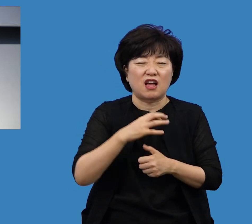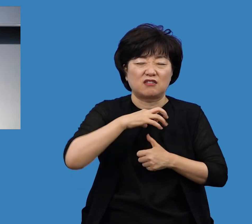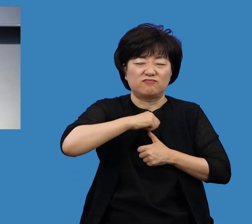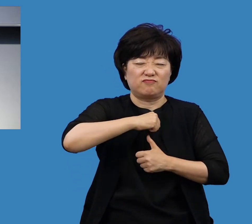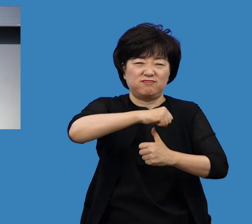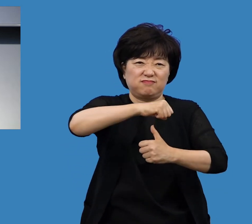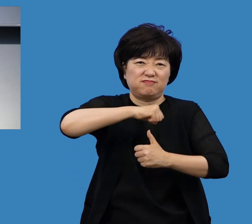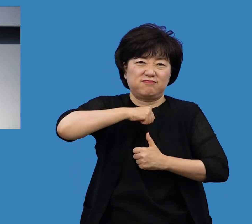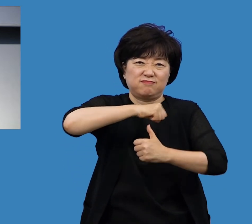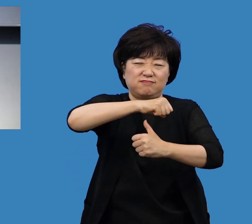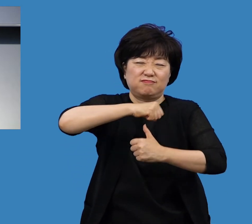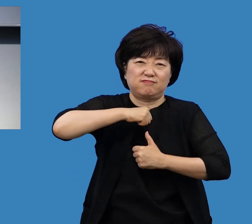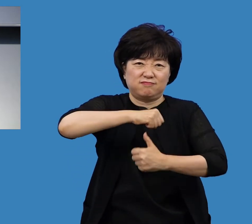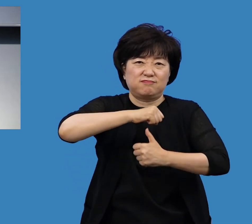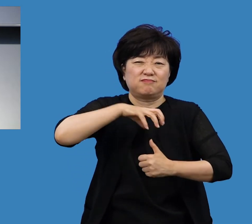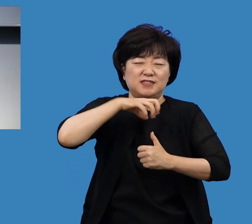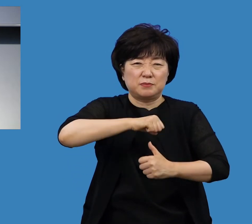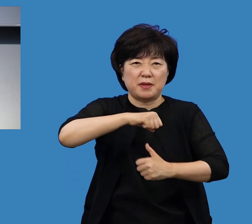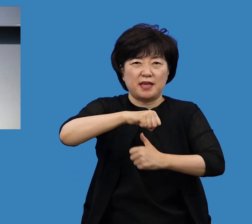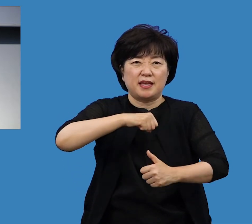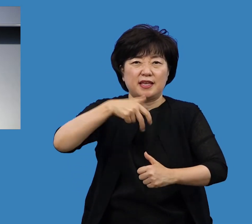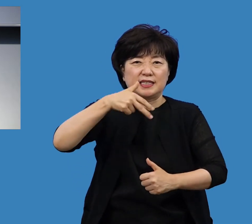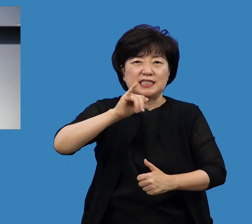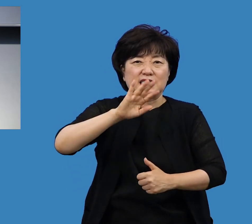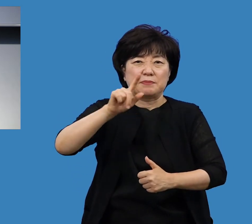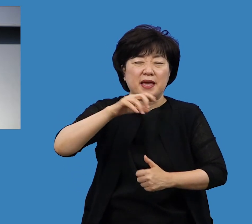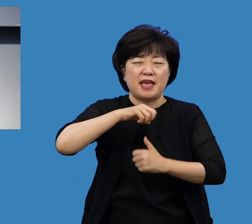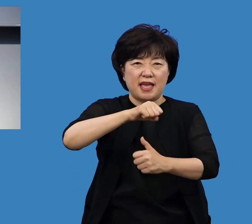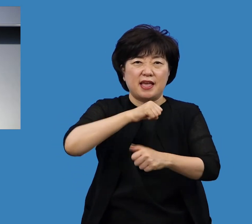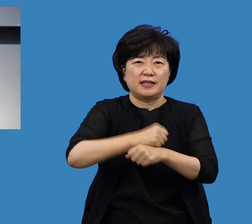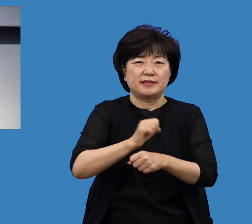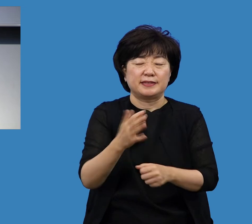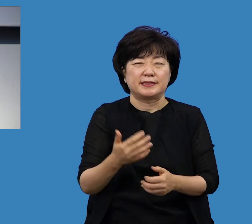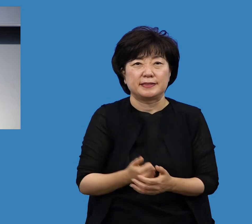우리를 지배해 버리는 거예요. 영이 우리 안에 들어오는 거란 말이에요.